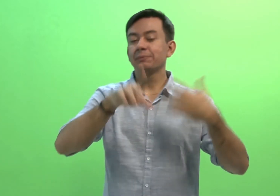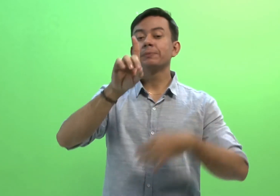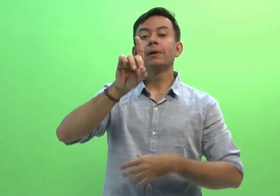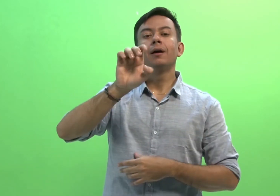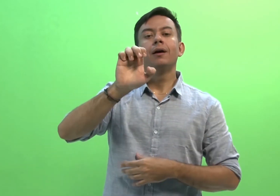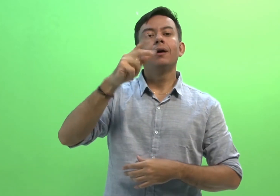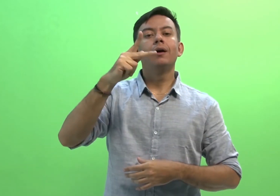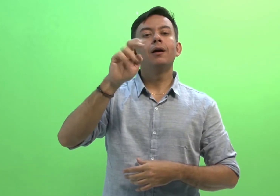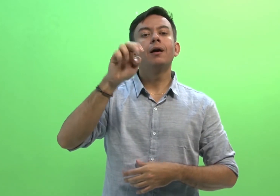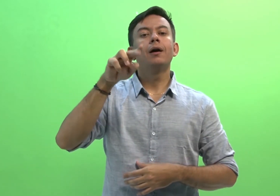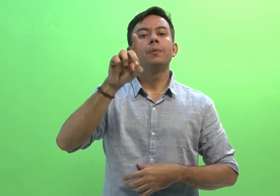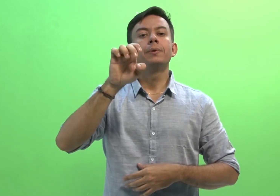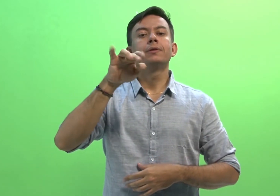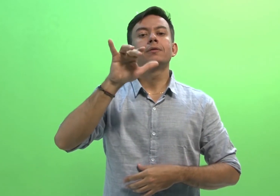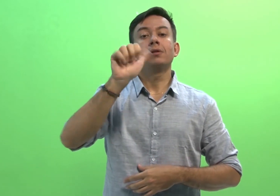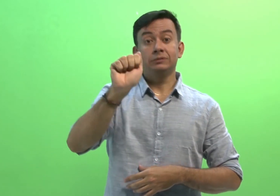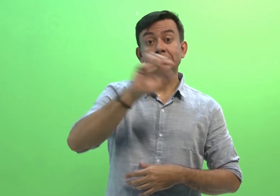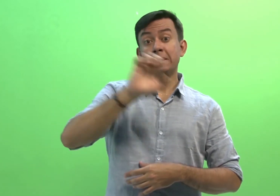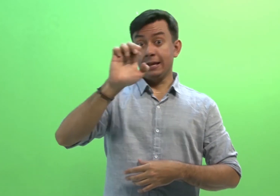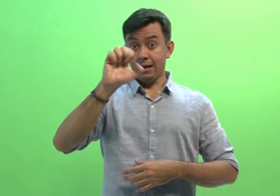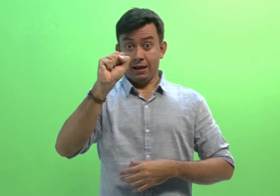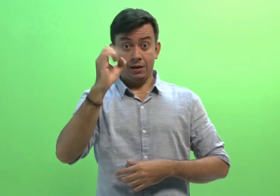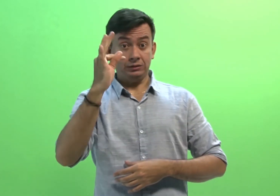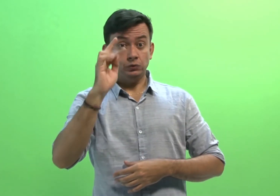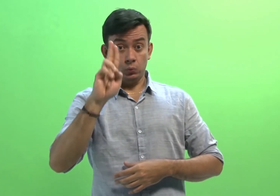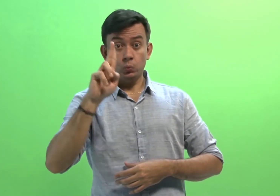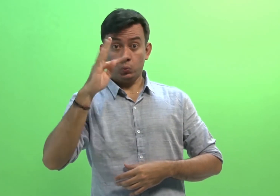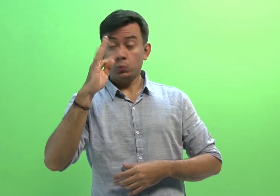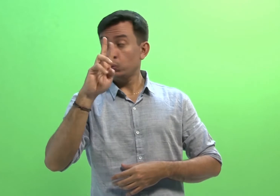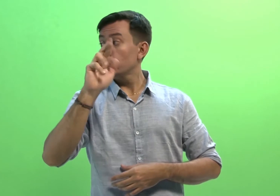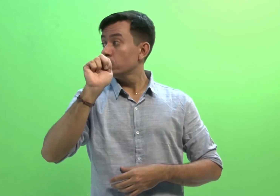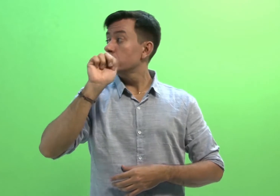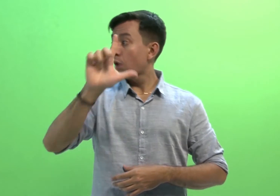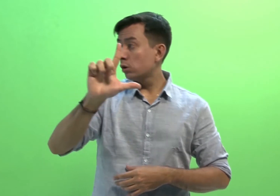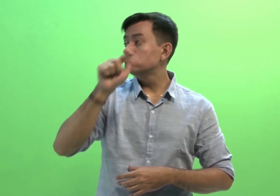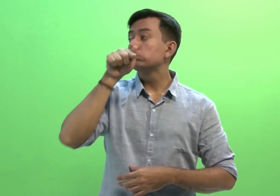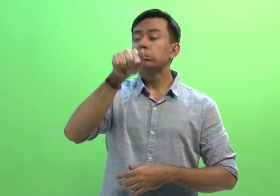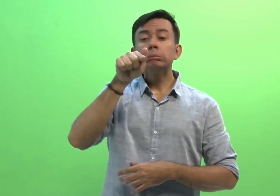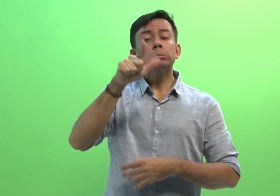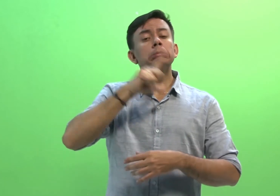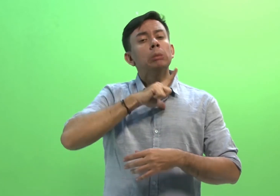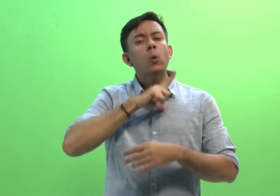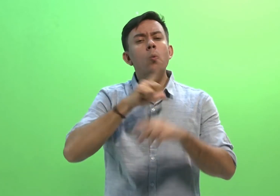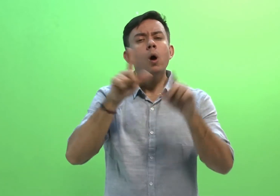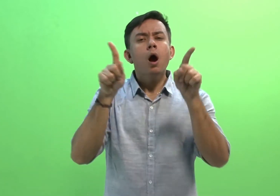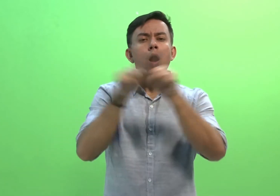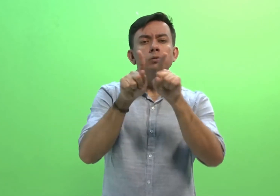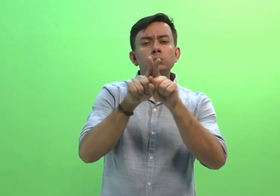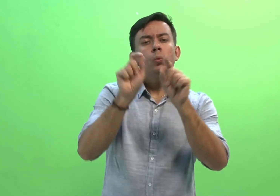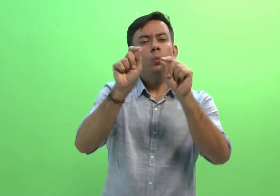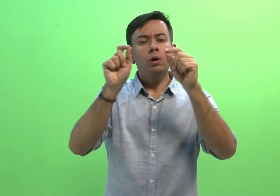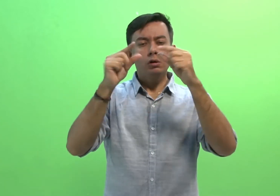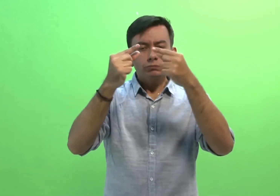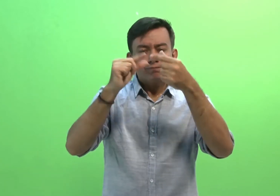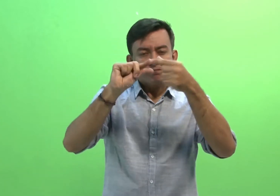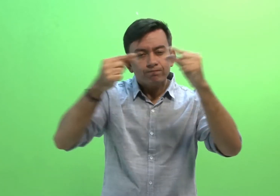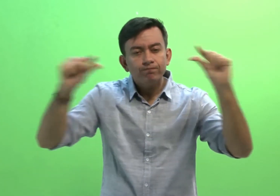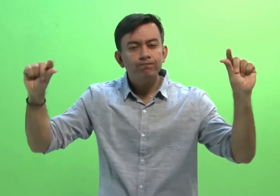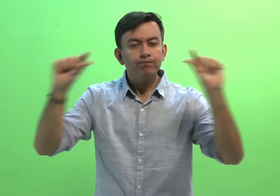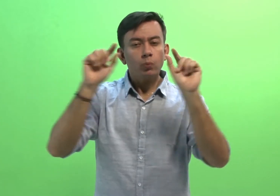continuando ainda, a dependência estrutural. Essa dependência estrutural, ela